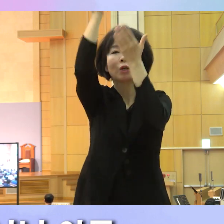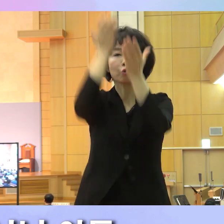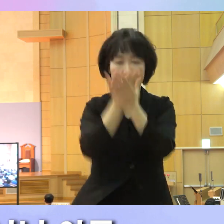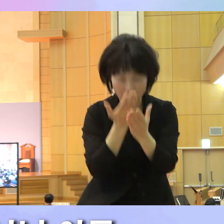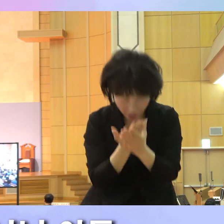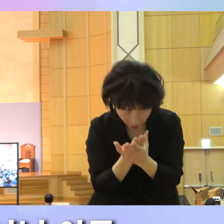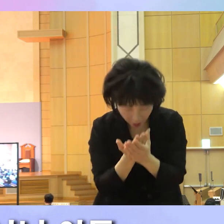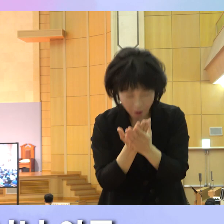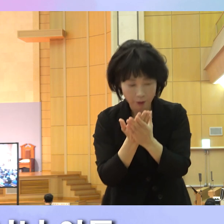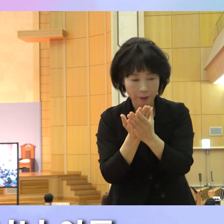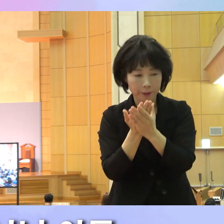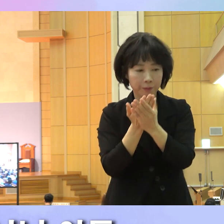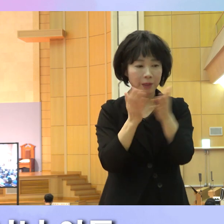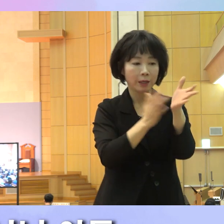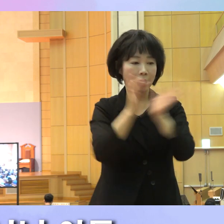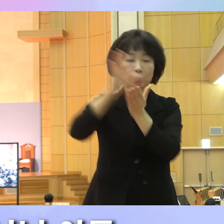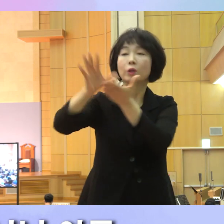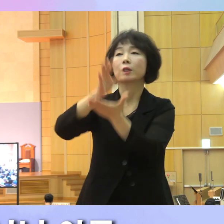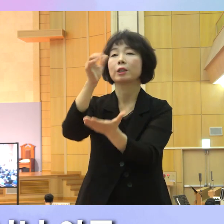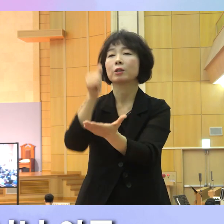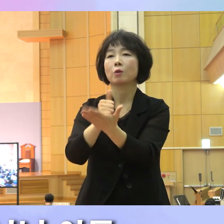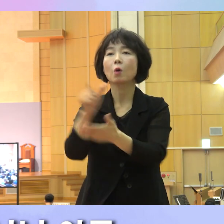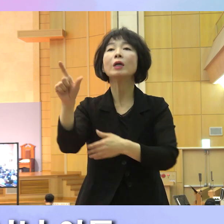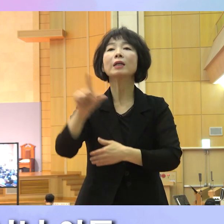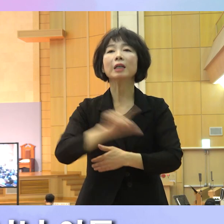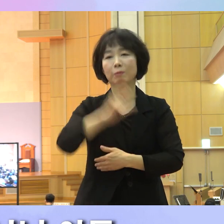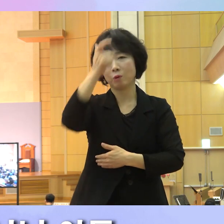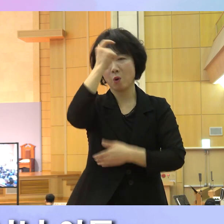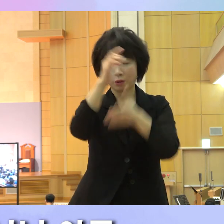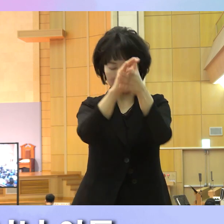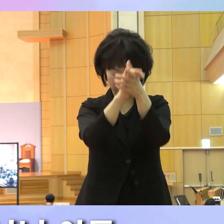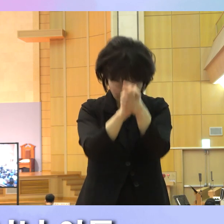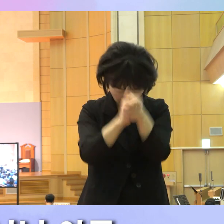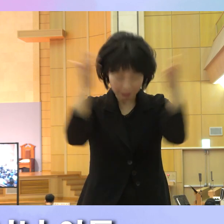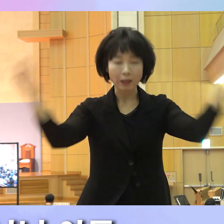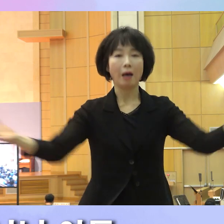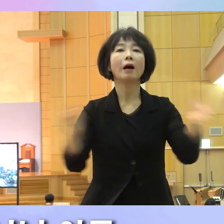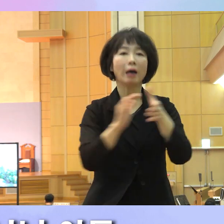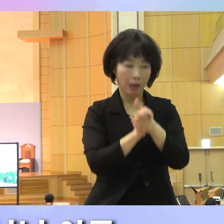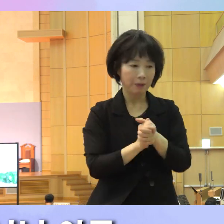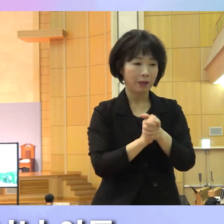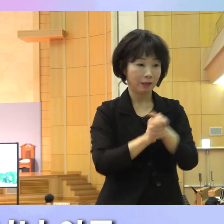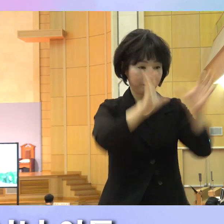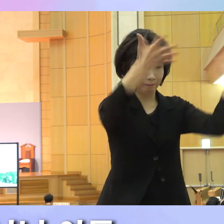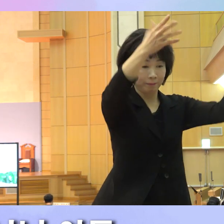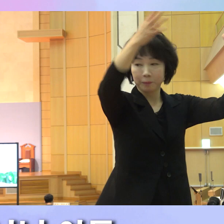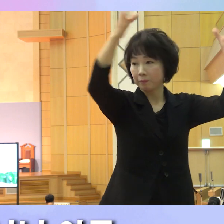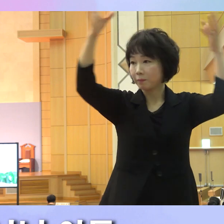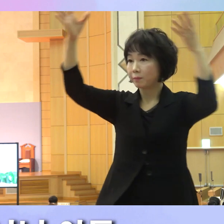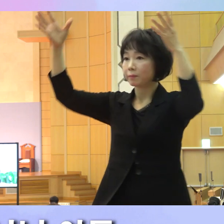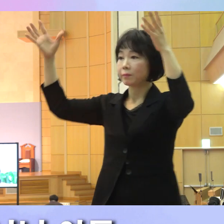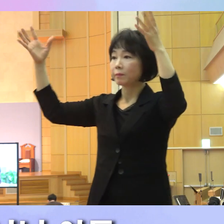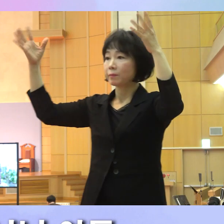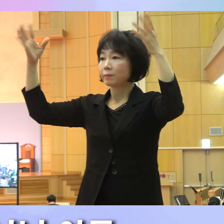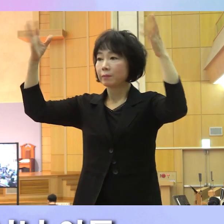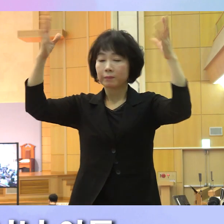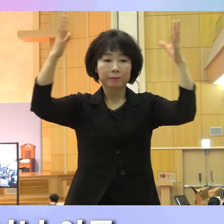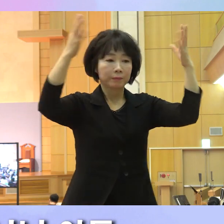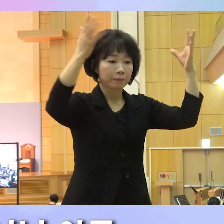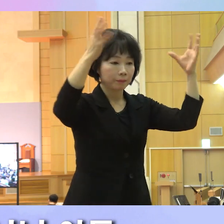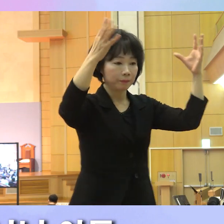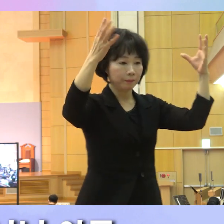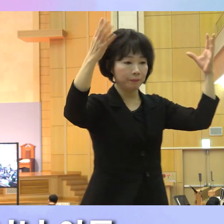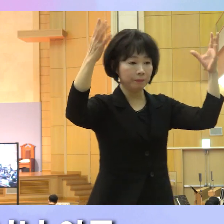되게 하여 주옵소서. 예수 이름으로 기도하옵나이다. 네, 하나님께 영광의 박수.